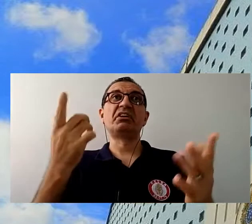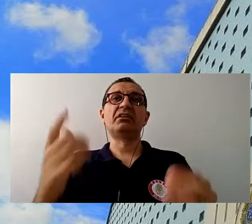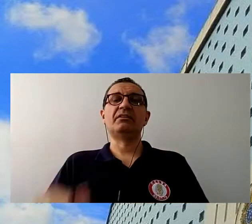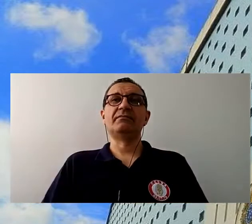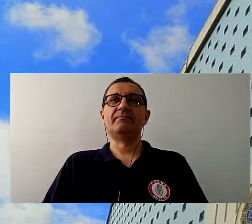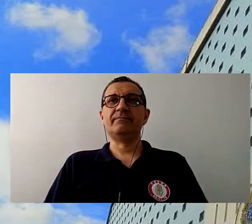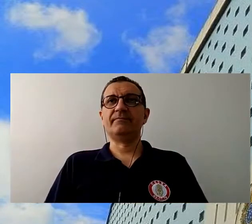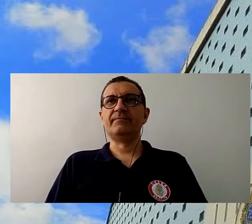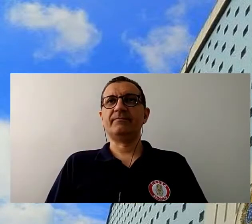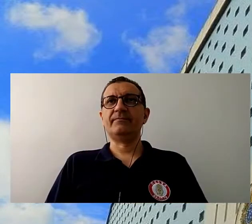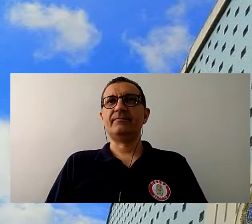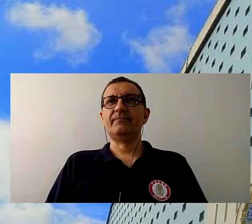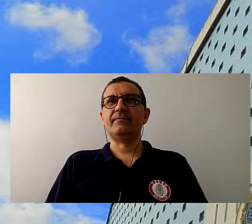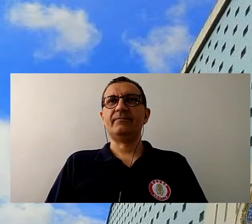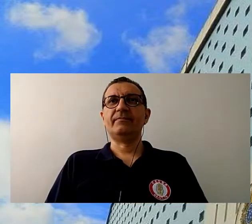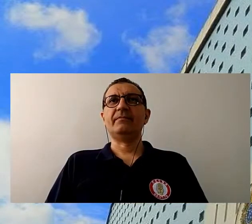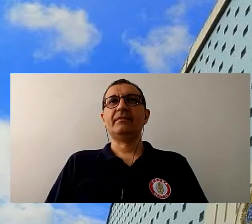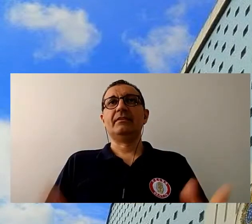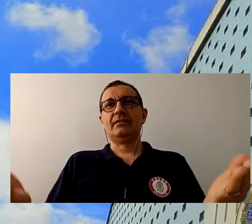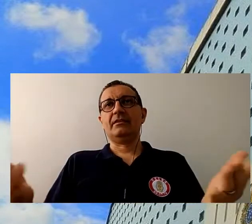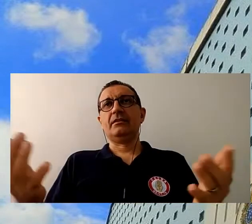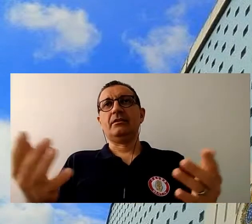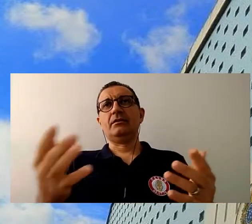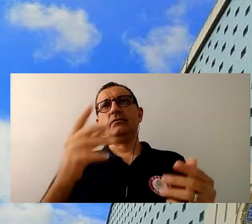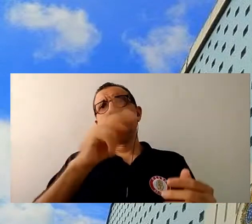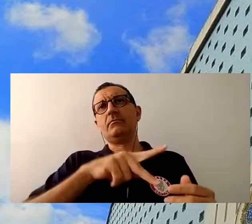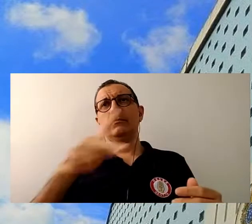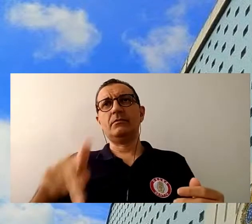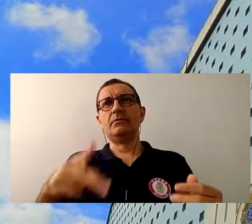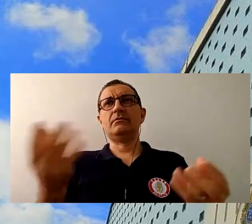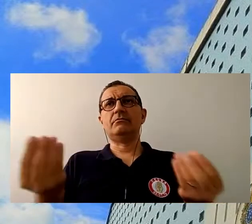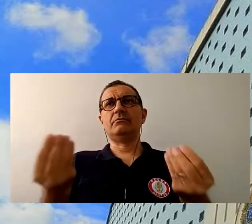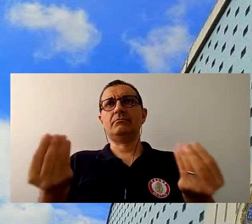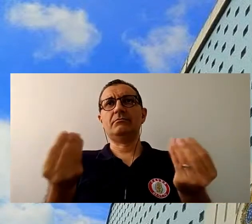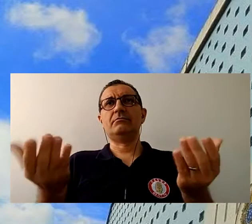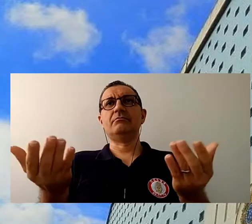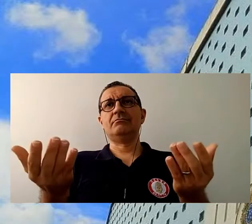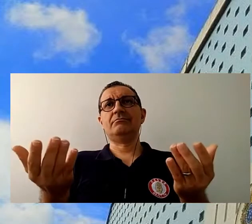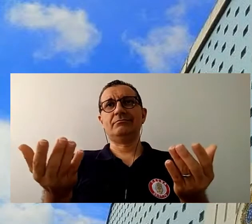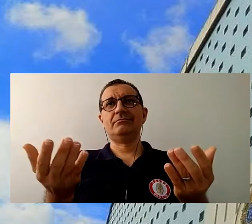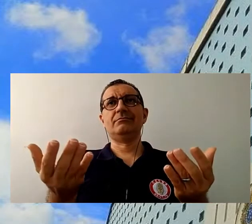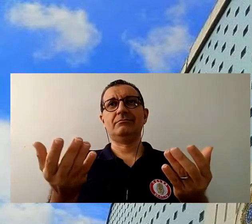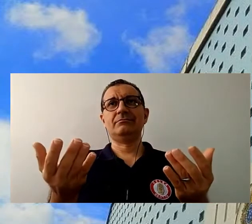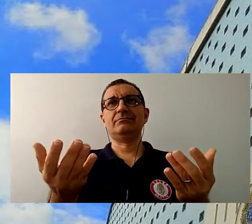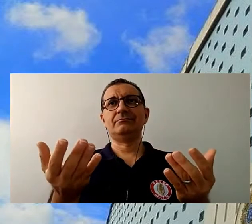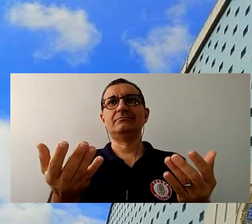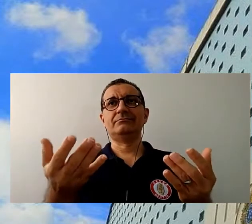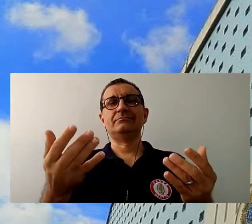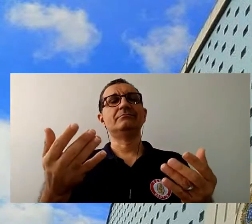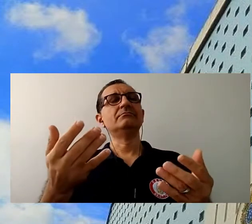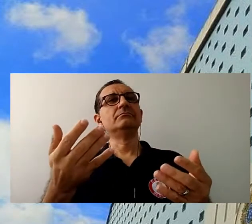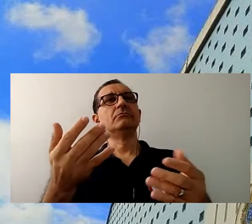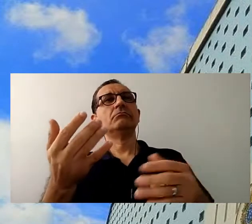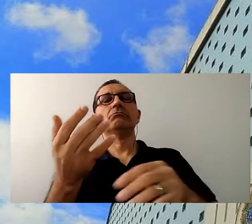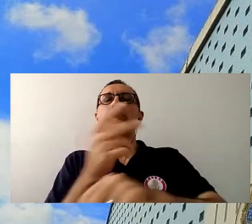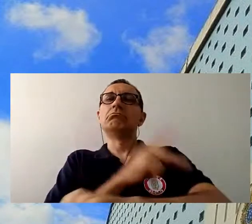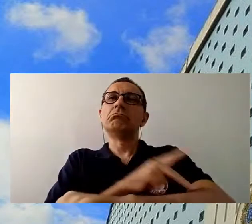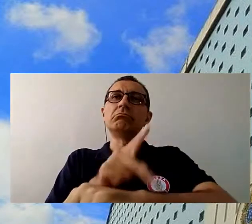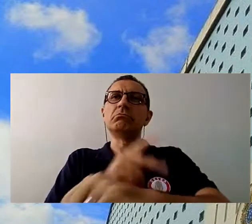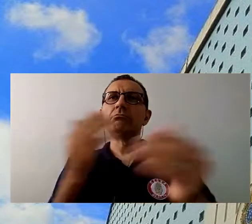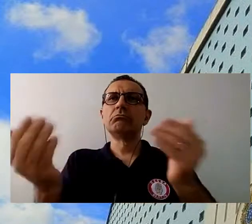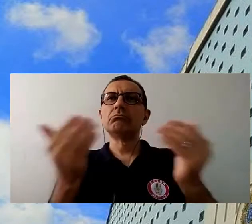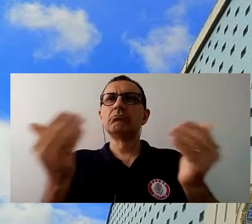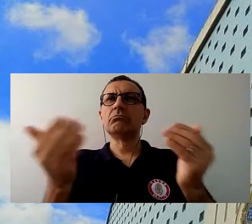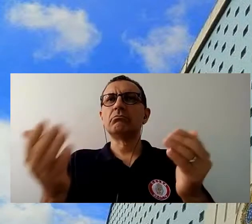Relevância para o contexto local é bom. E possibilidade de oferta das instituições. E os projetos pedagógicos. Eu acompanhei muito